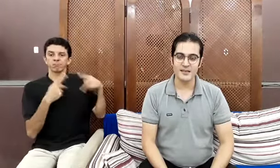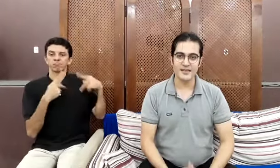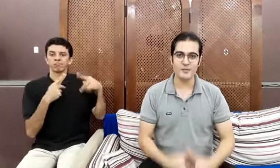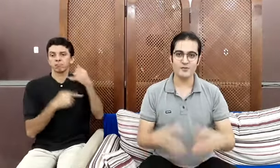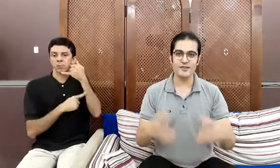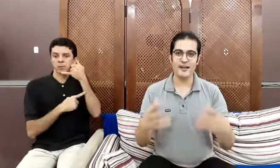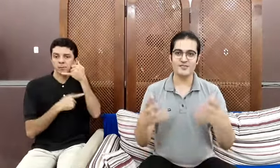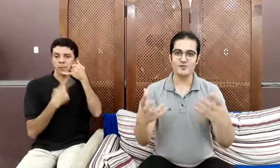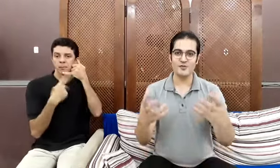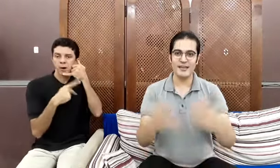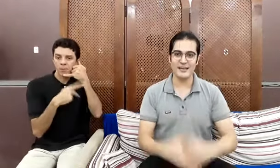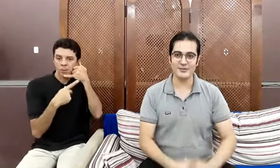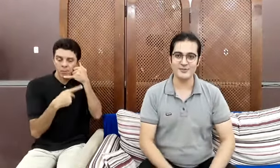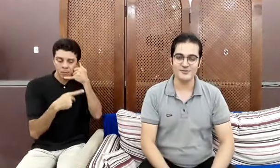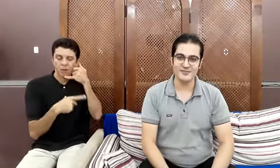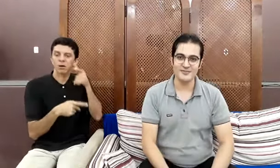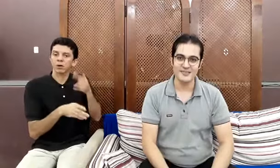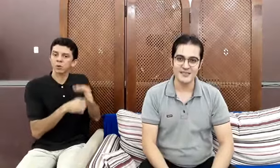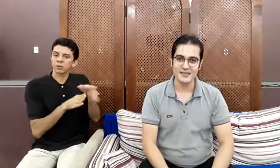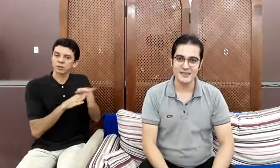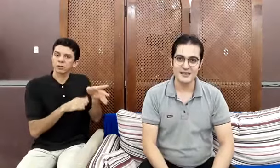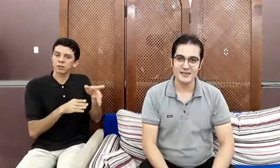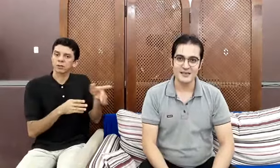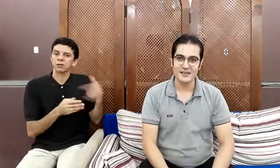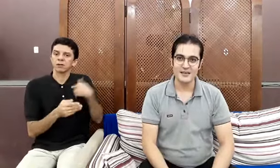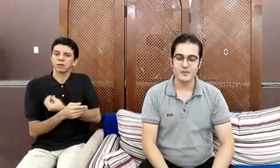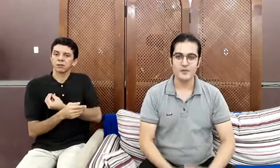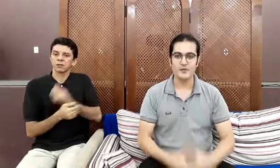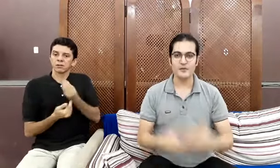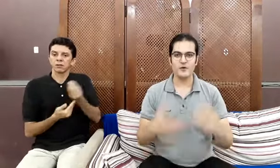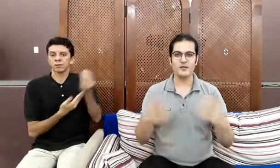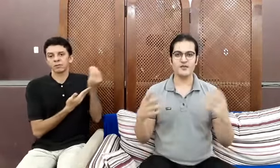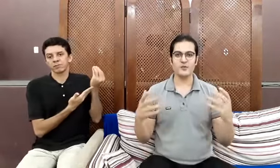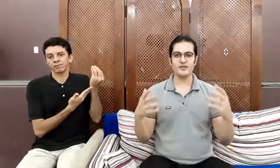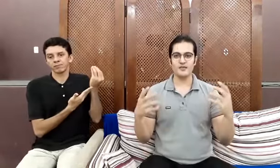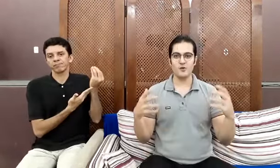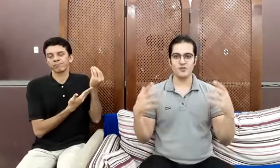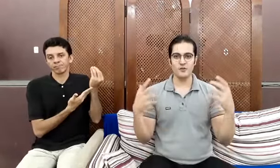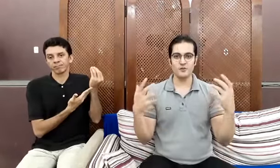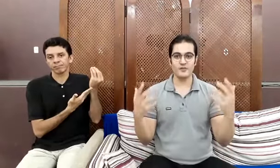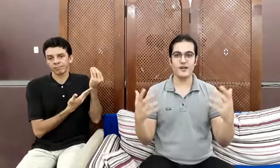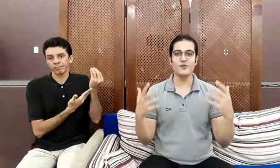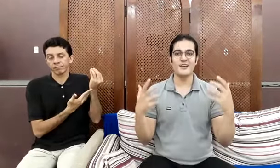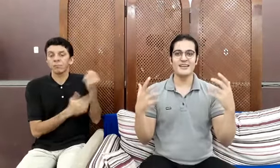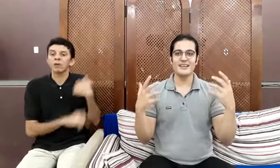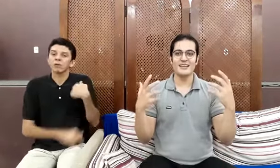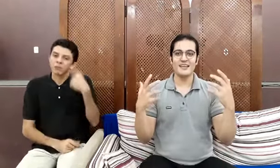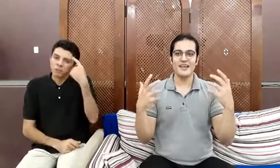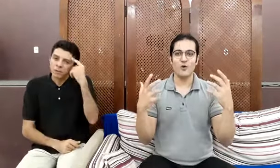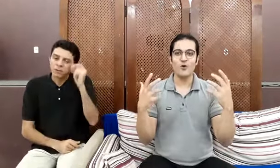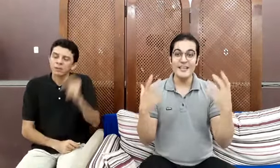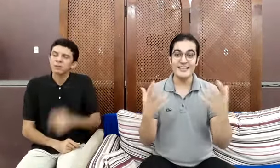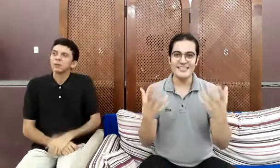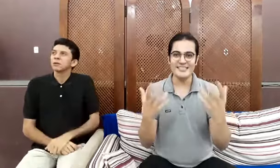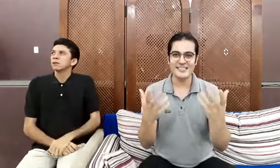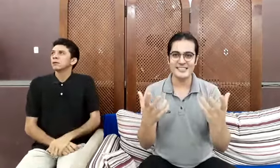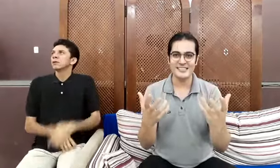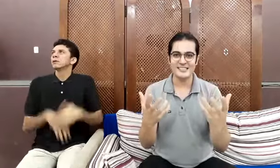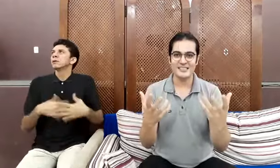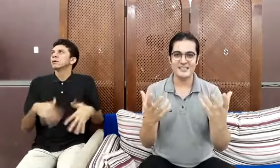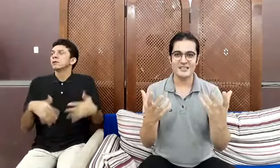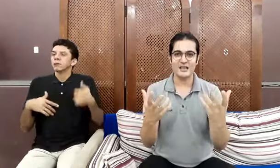de que essa pessoa entregasse sua vida a Cristo. Meus irmãos, eu fico pensando quantas almas não serão